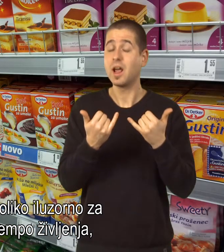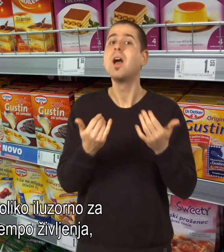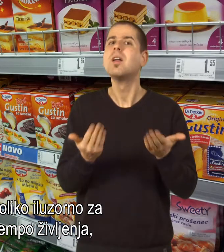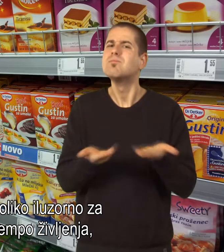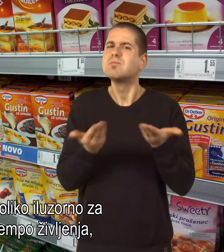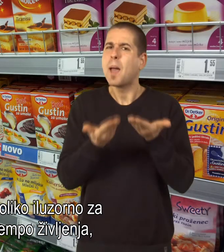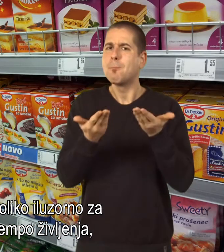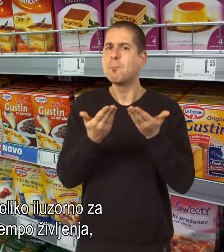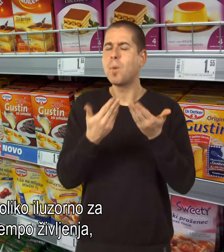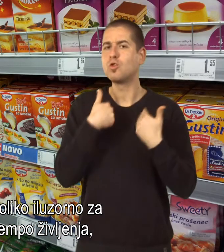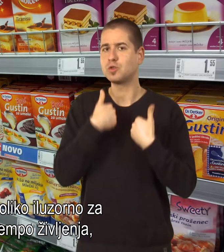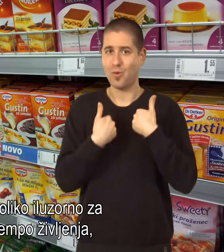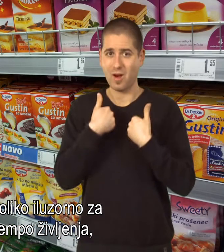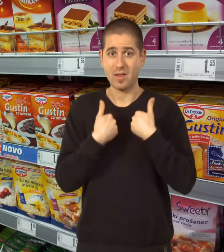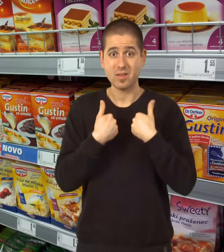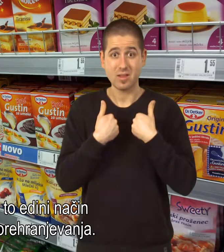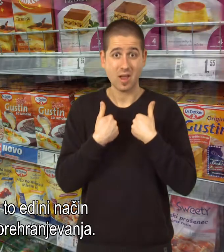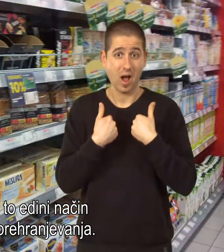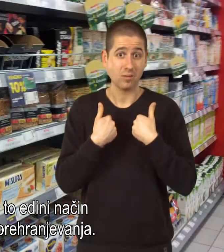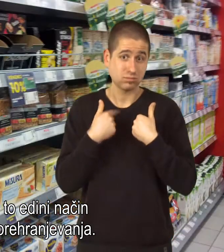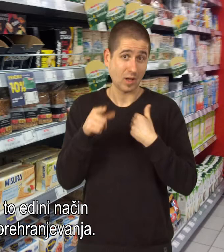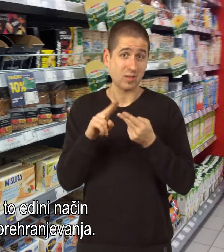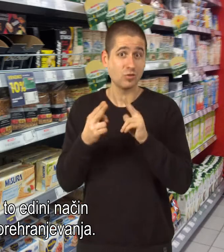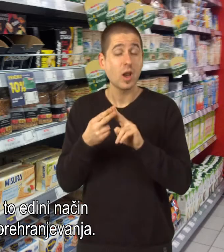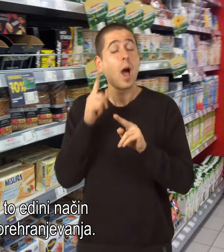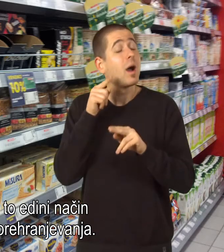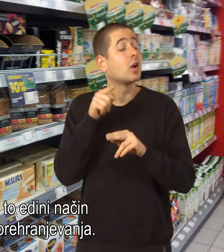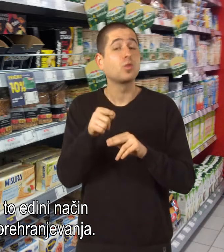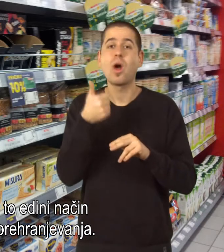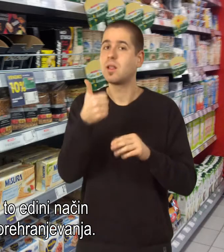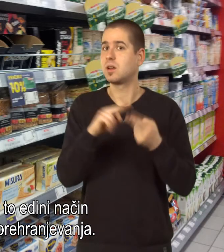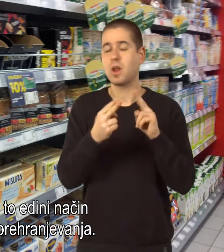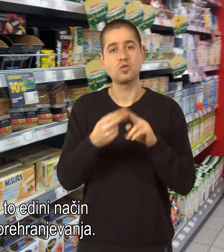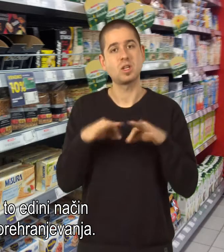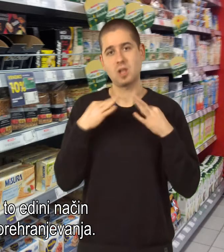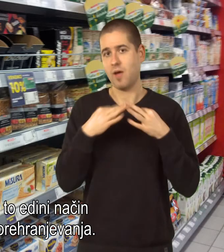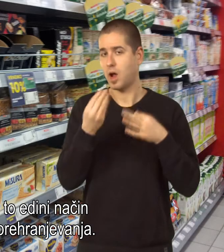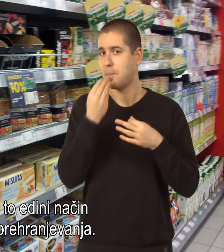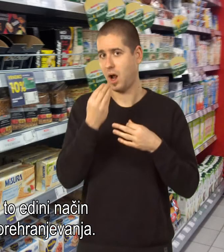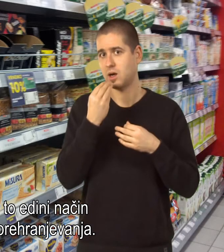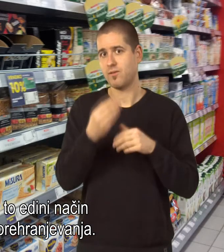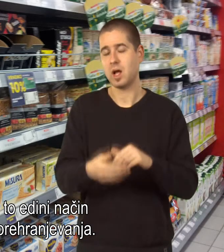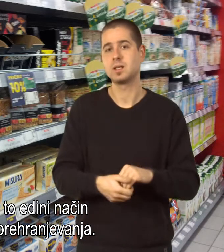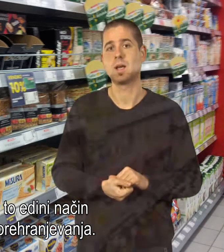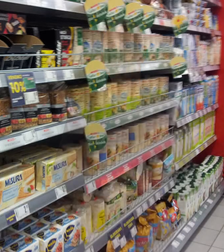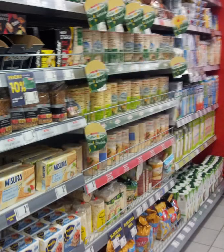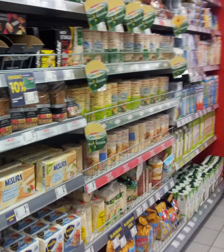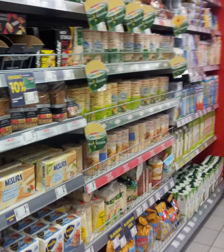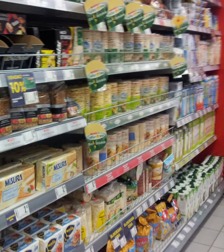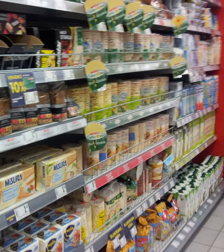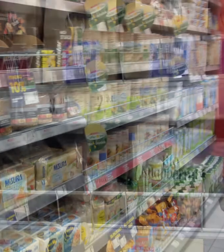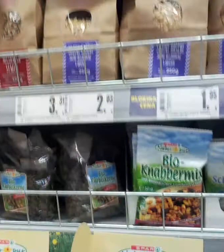za današnji tempo življenja, vendar je to edini način zdravega prehranjevanja.